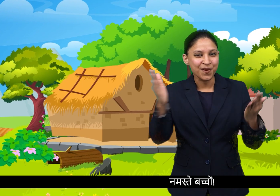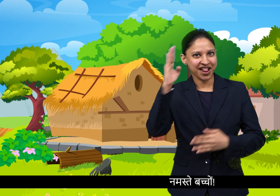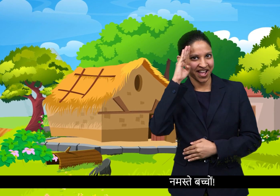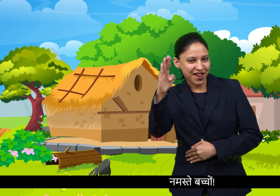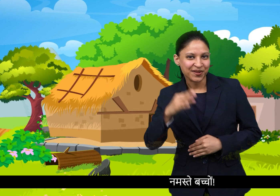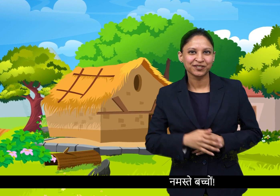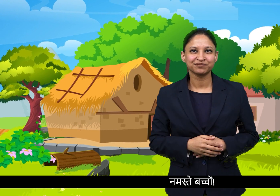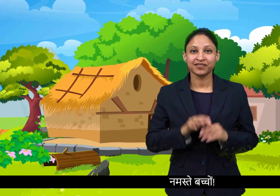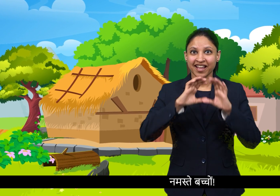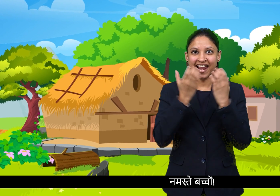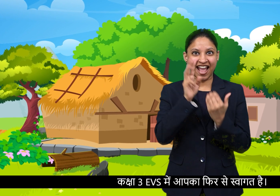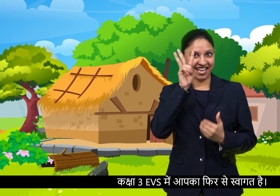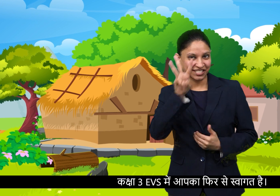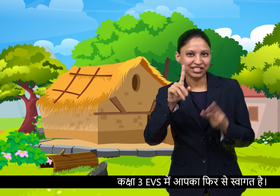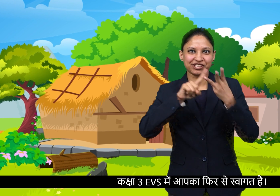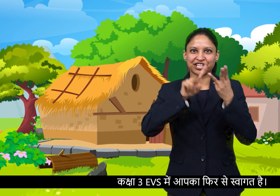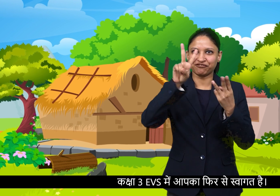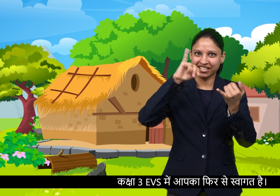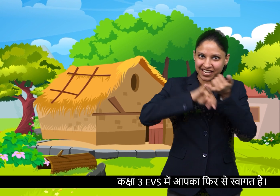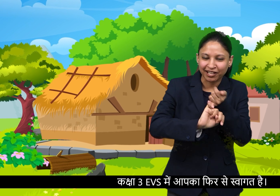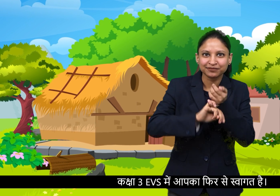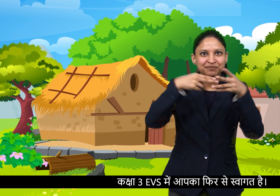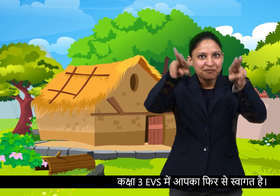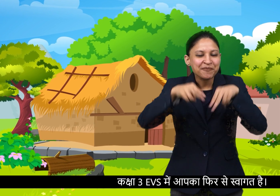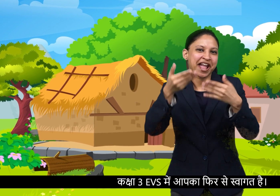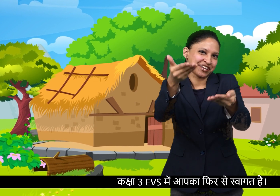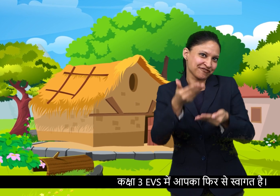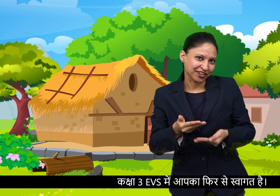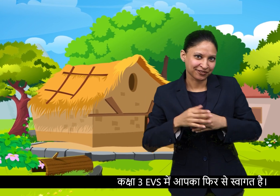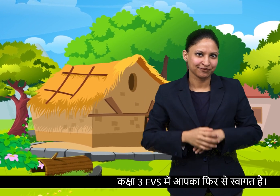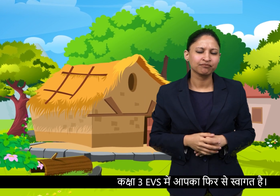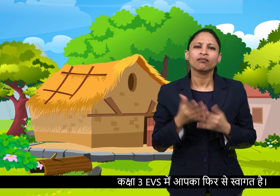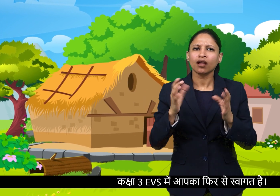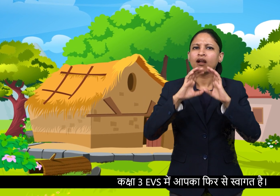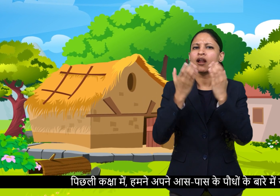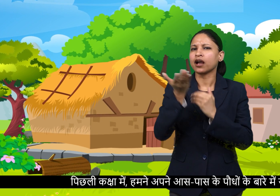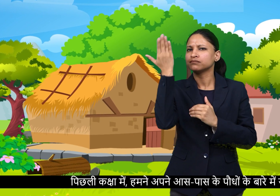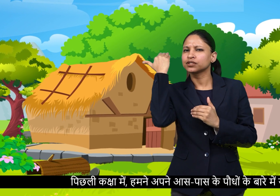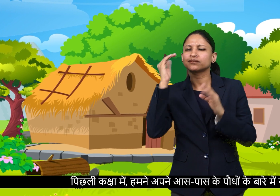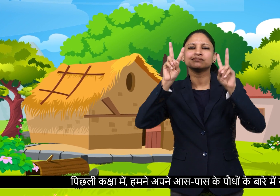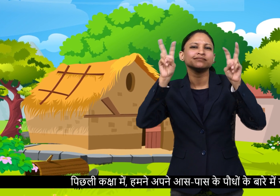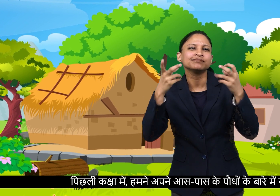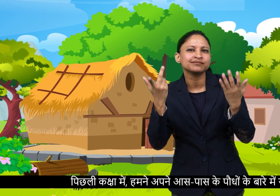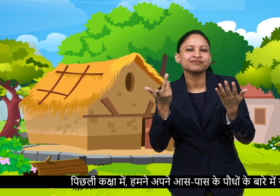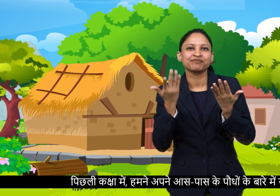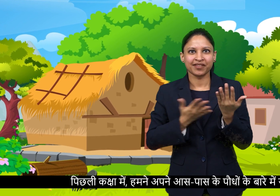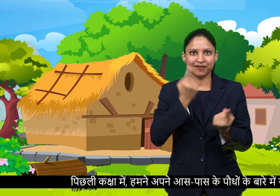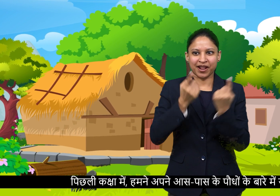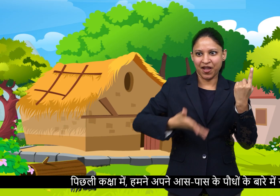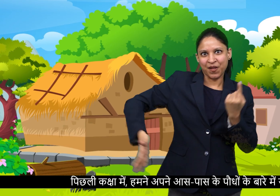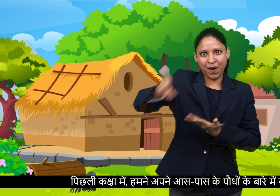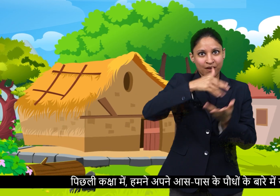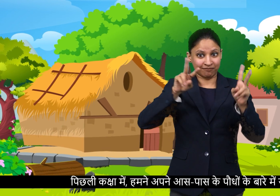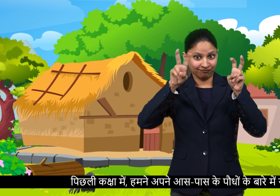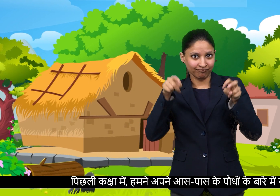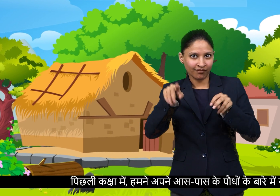नमस्ते बच्चों, कक्षा 3 ईवीएस में आपका फिर से स्वागत है। पिछली कक्षा में हमने अपने आसपास